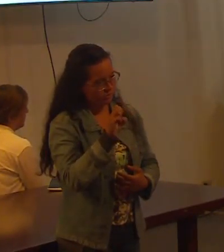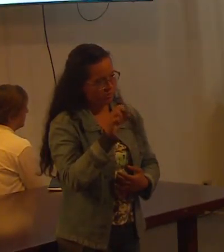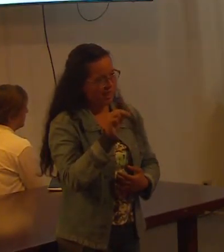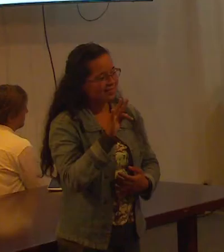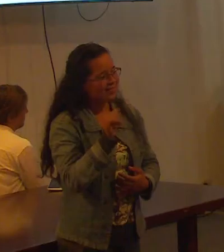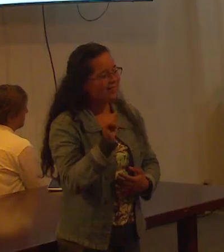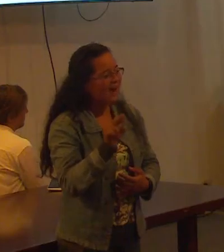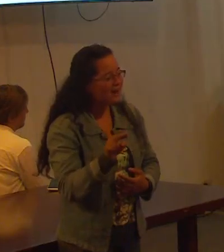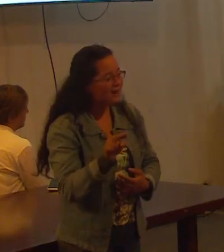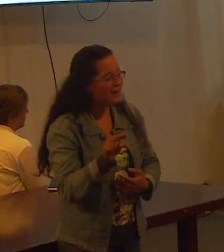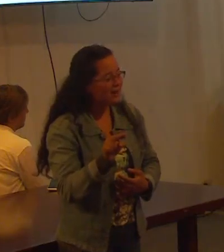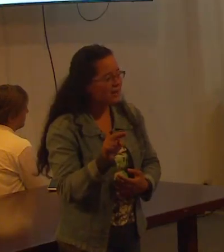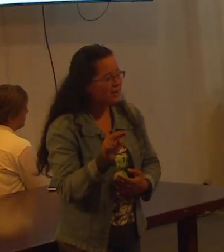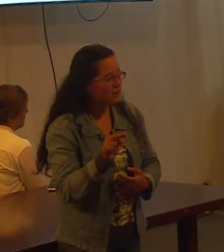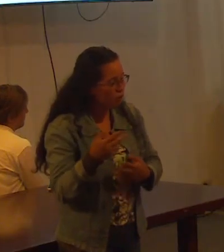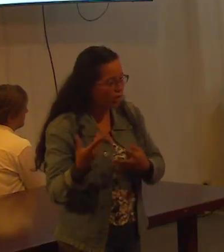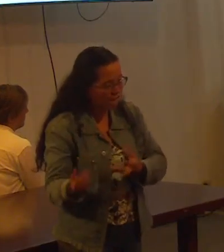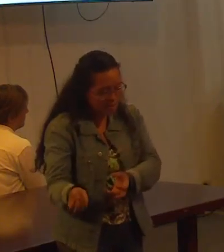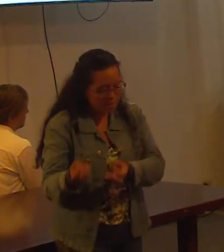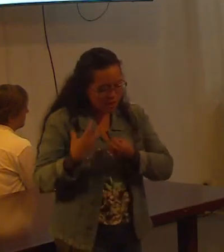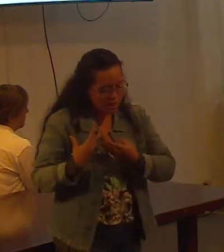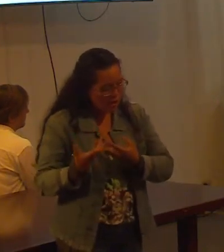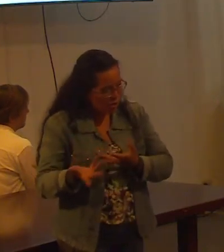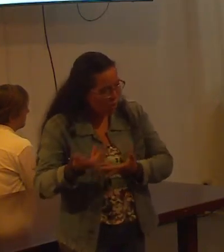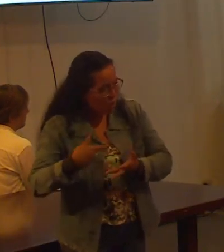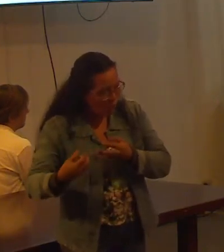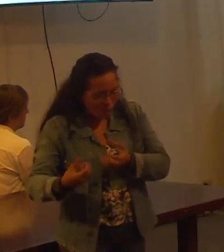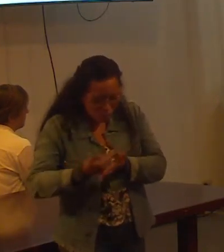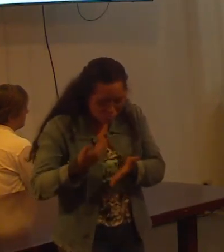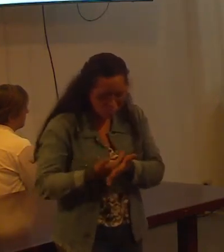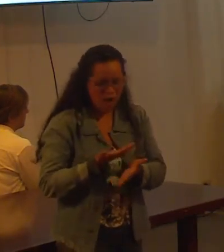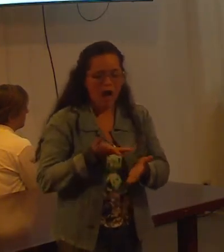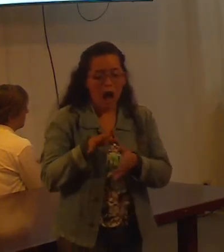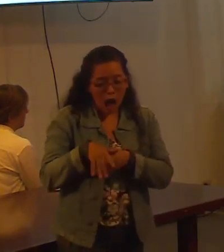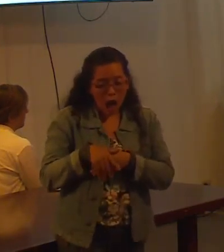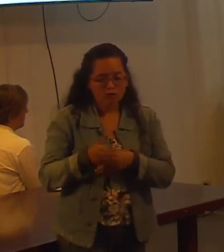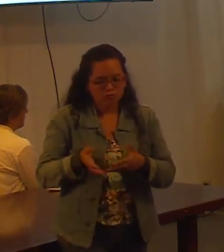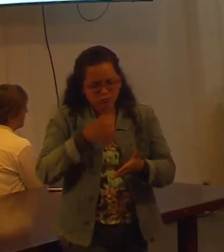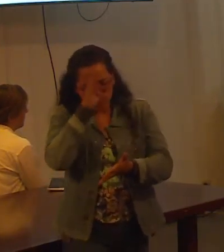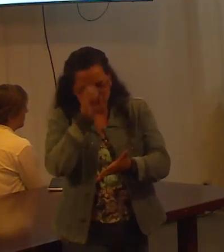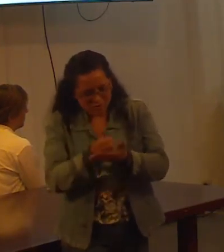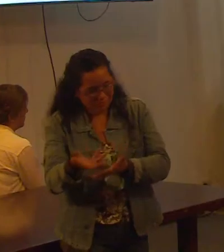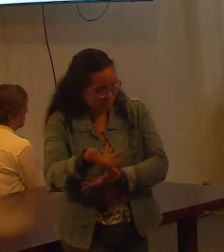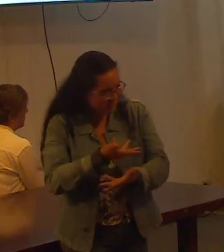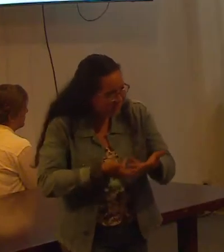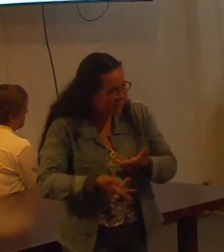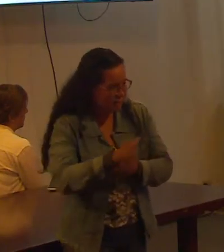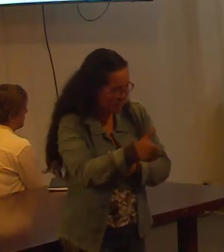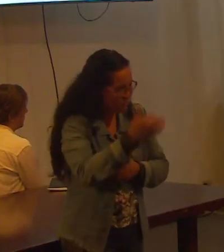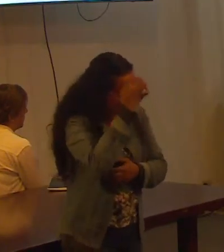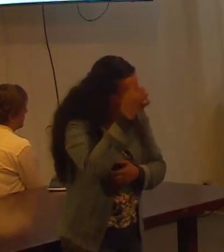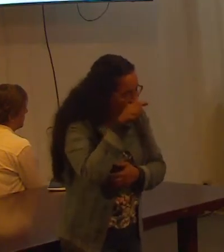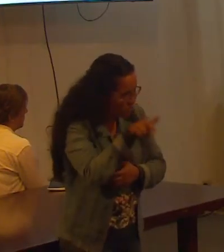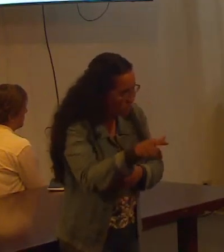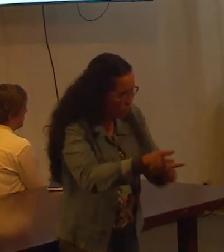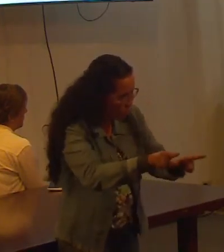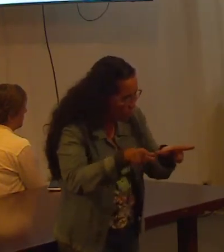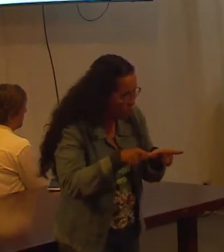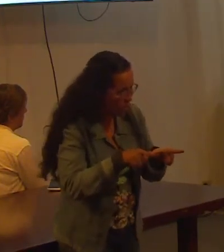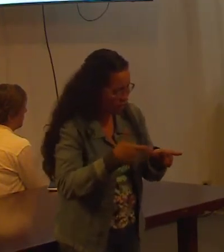que permite que los procesos que uno piensa y se piensa aporten de verdad a ese